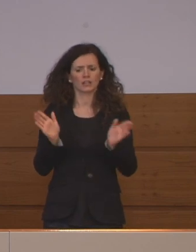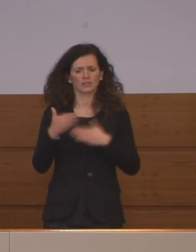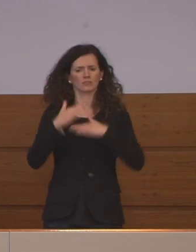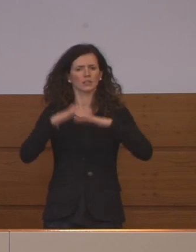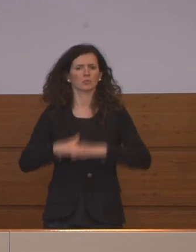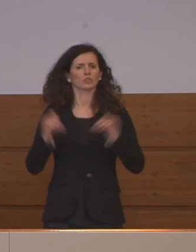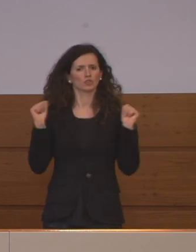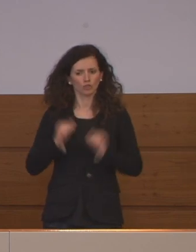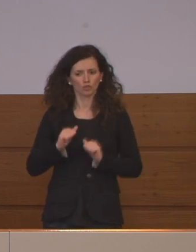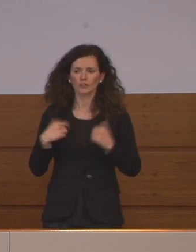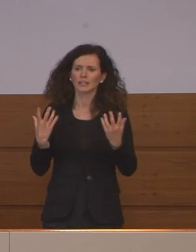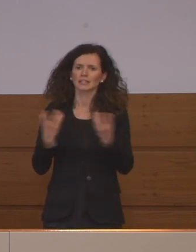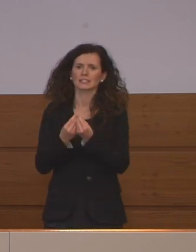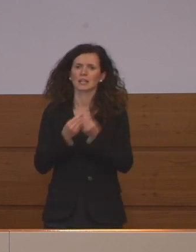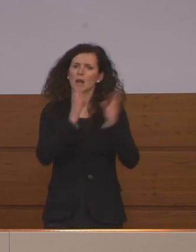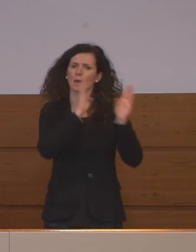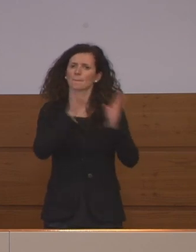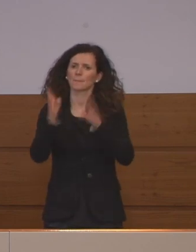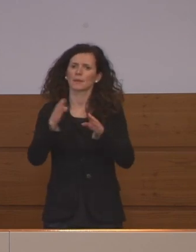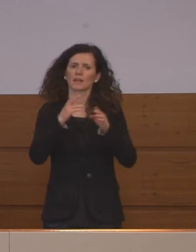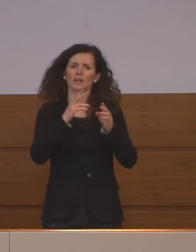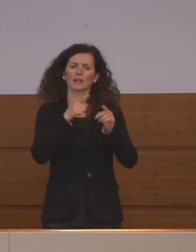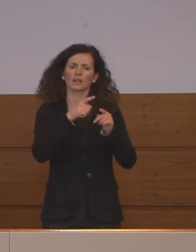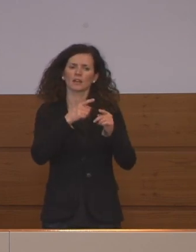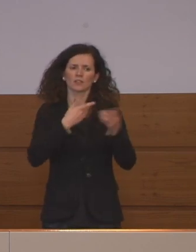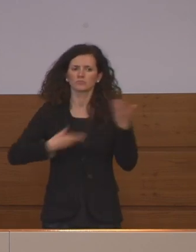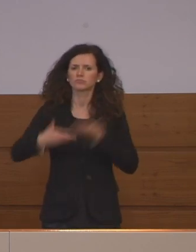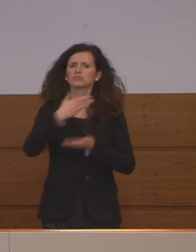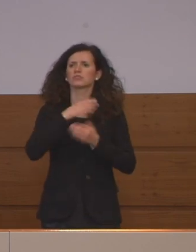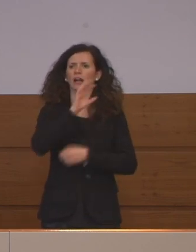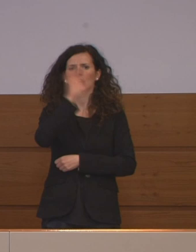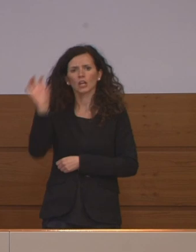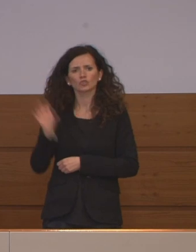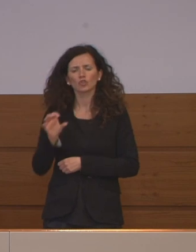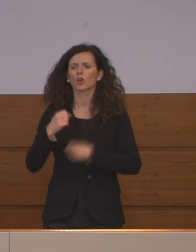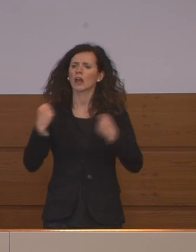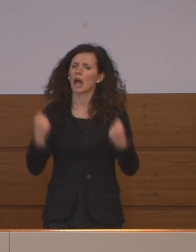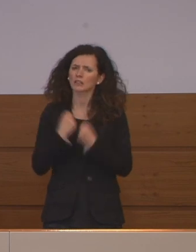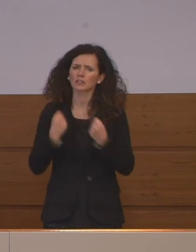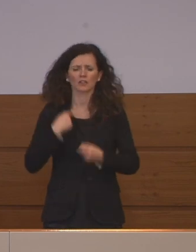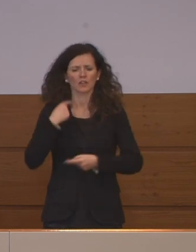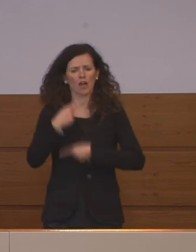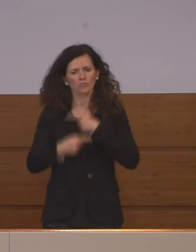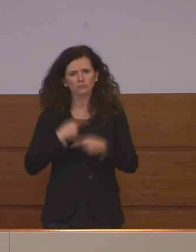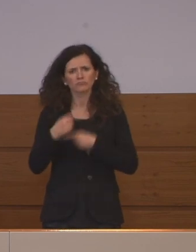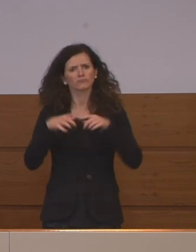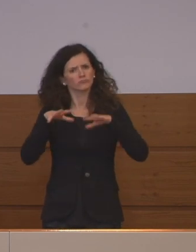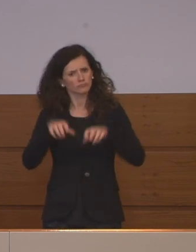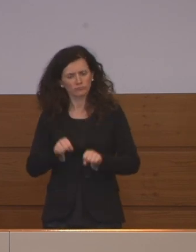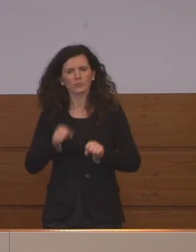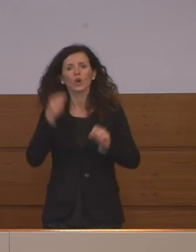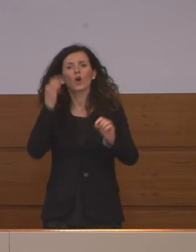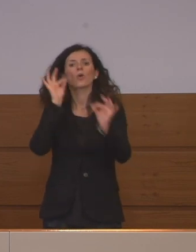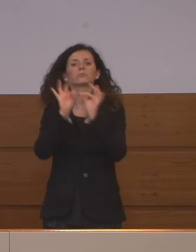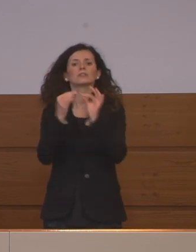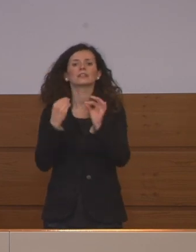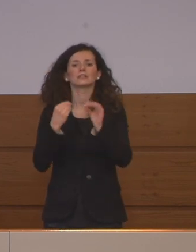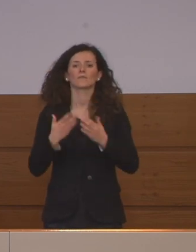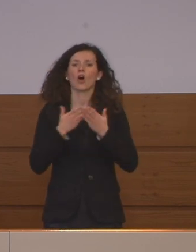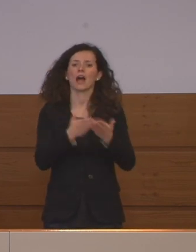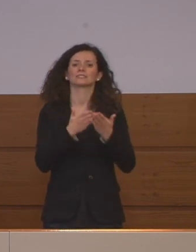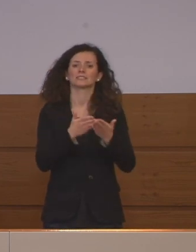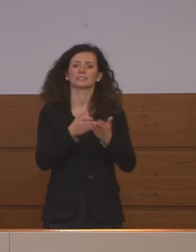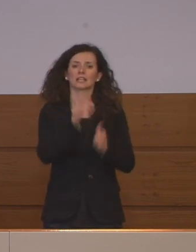componenti e strutture operative e con tutte le regioni attività intensa e costanti finalizzate all'attività di assistenza